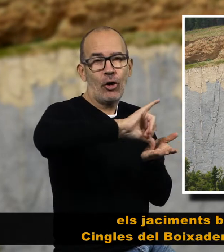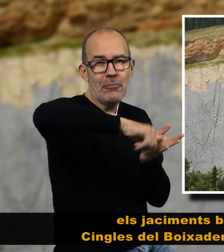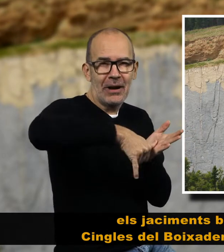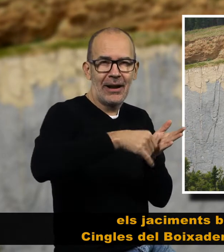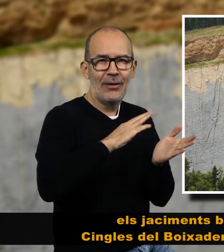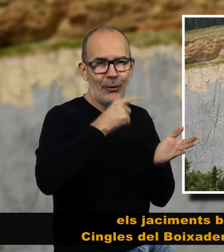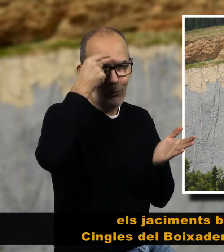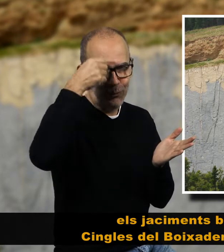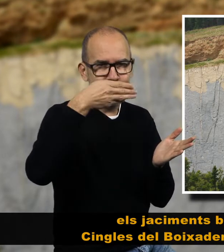el Mirador de Vallcebre.